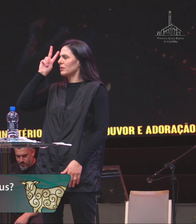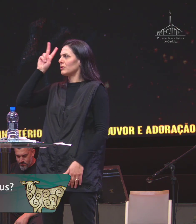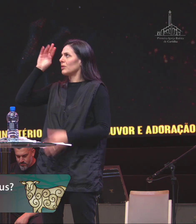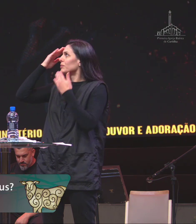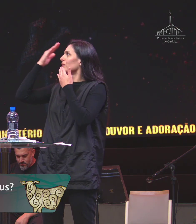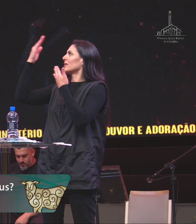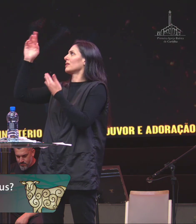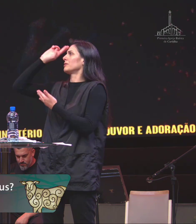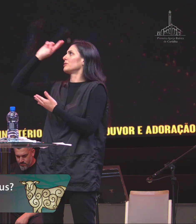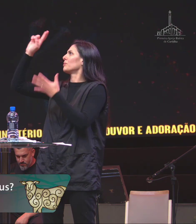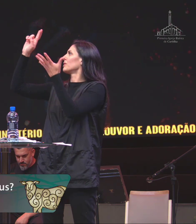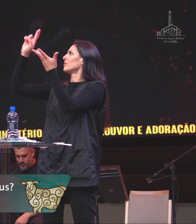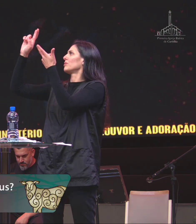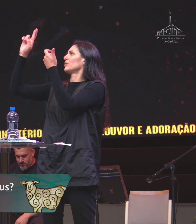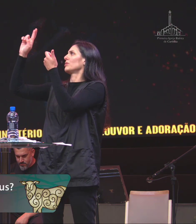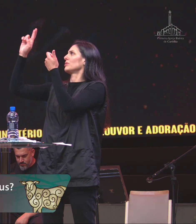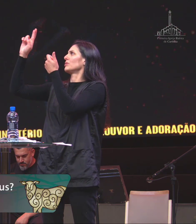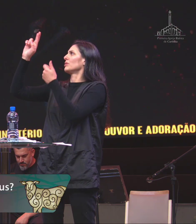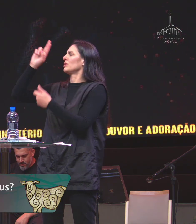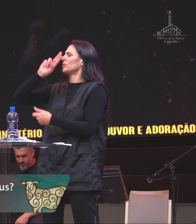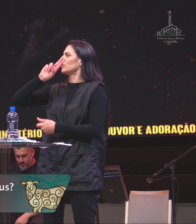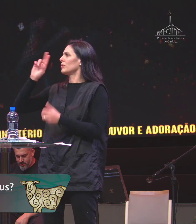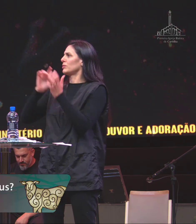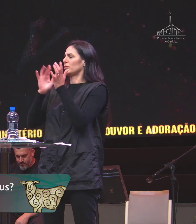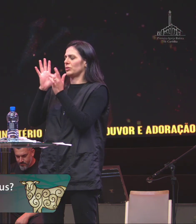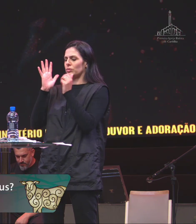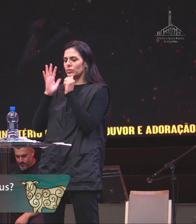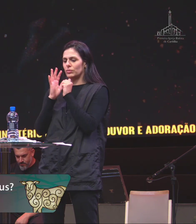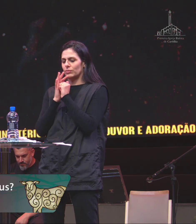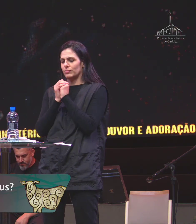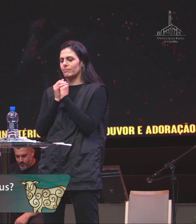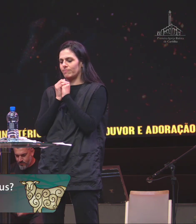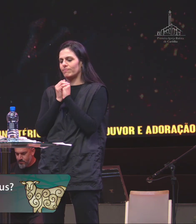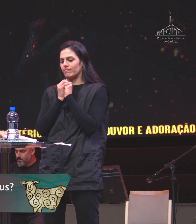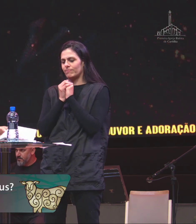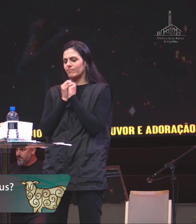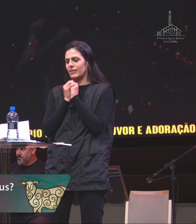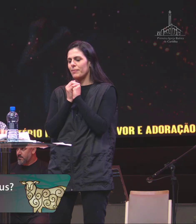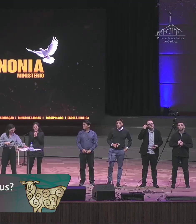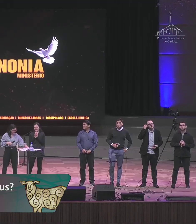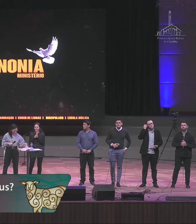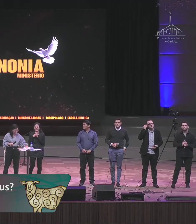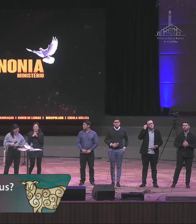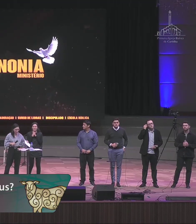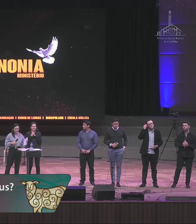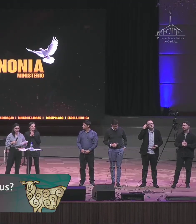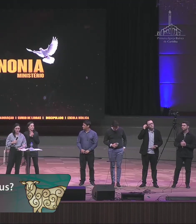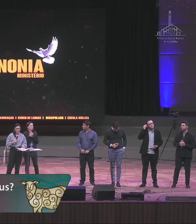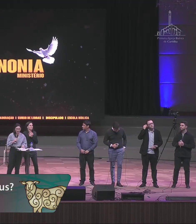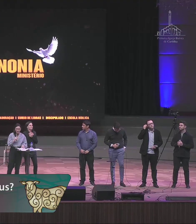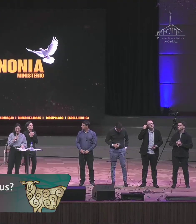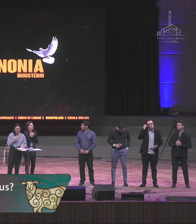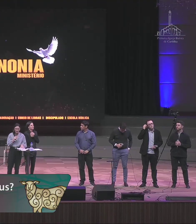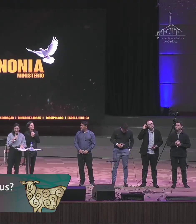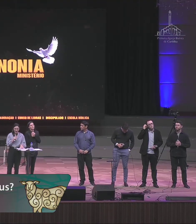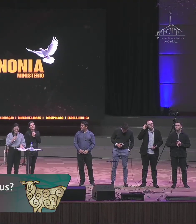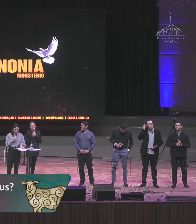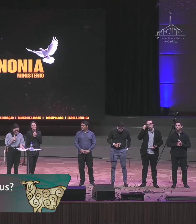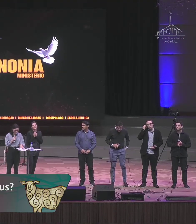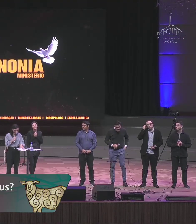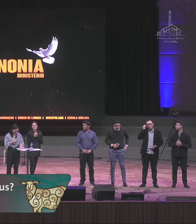rendemos na Tua presença, Deus, é ali que o Senhor começa a fazer a transformação. Deus, nós não precisamos viver